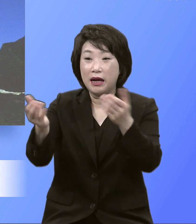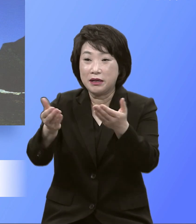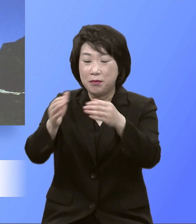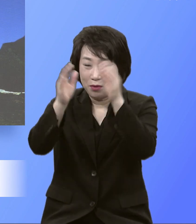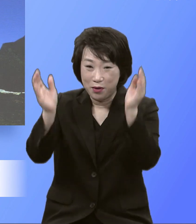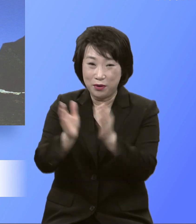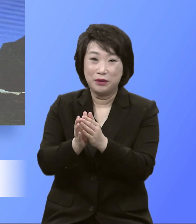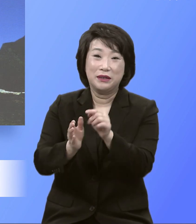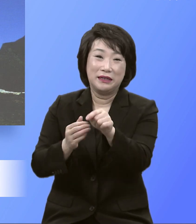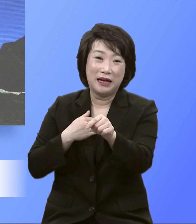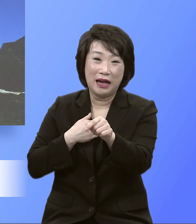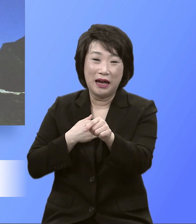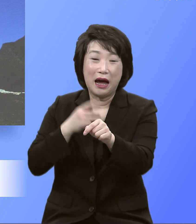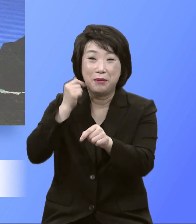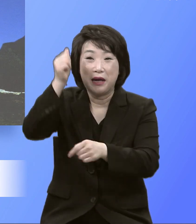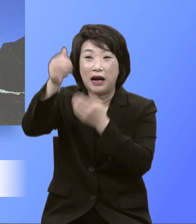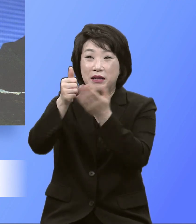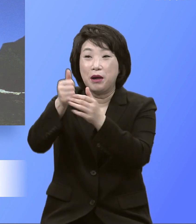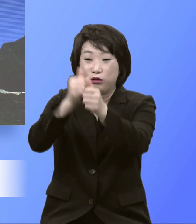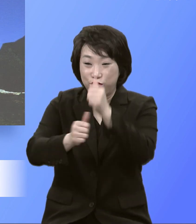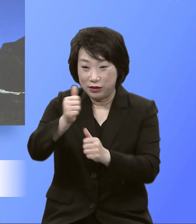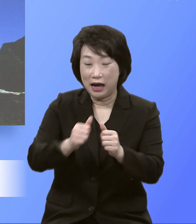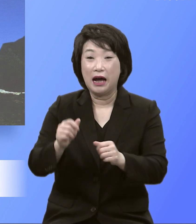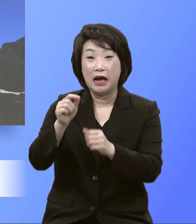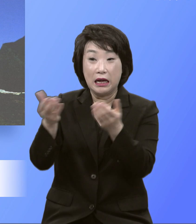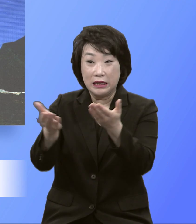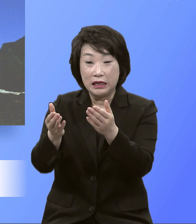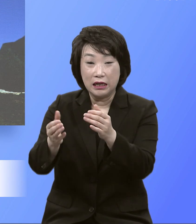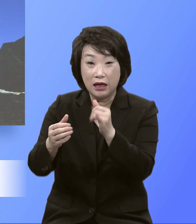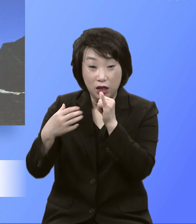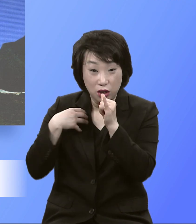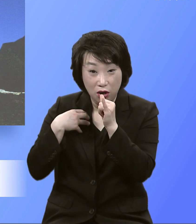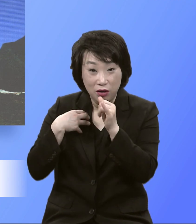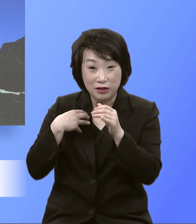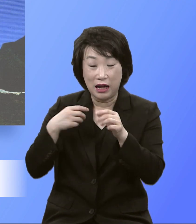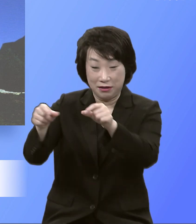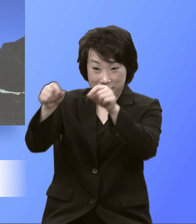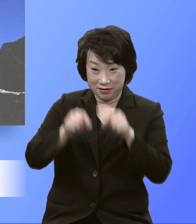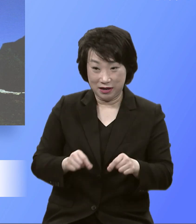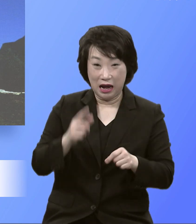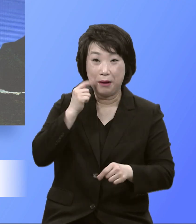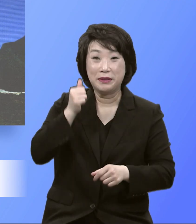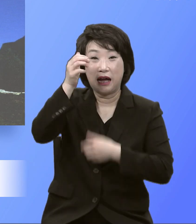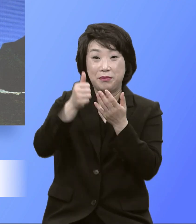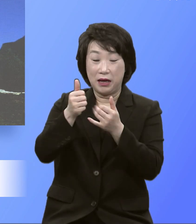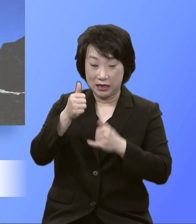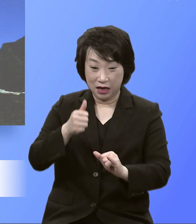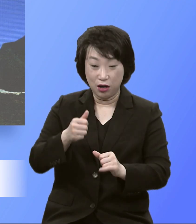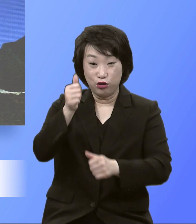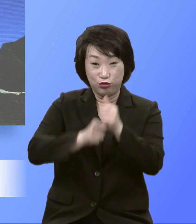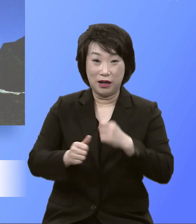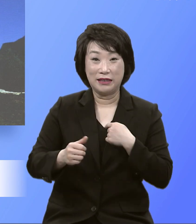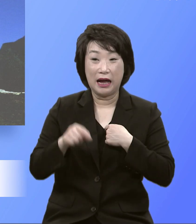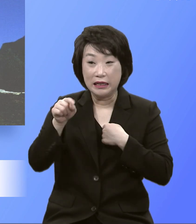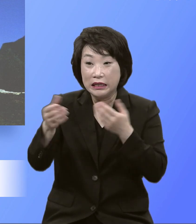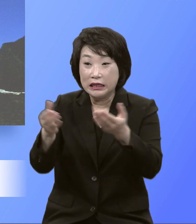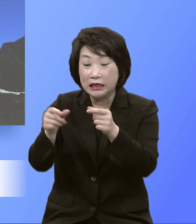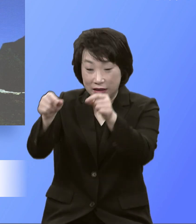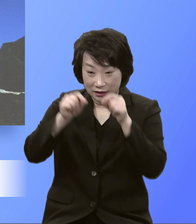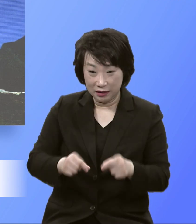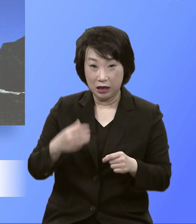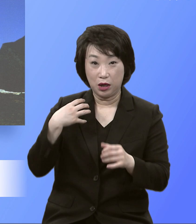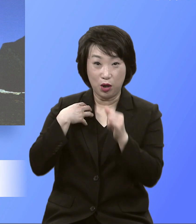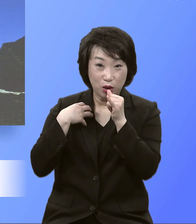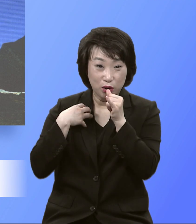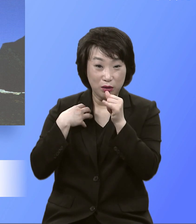일이 바로 아버지 하나님의 후사로 하셨다면 나도 그 아버지 하나님의 자녀로서 후사로서 그 일을 해야 된다는